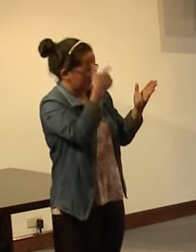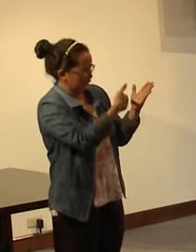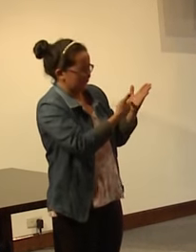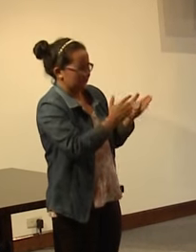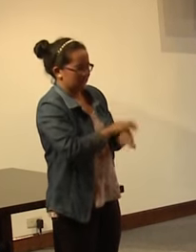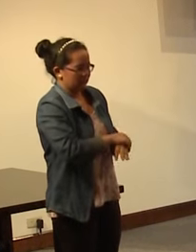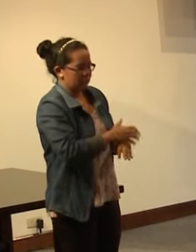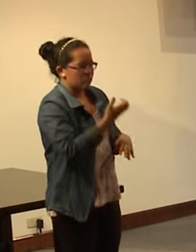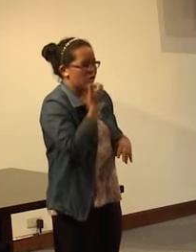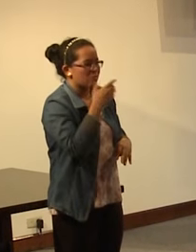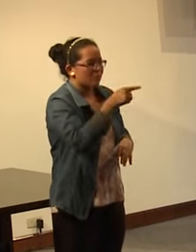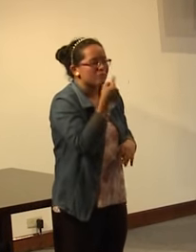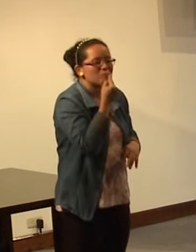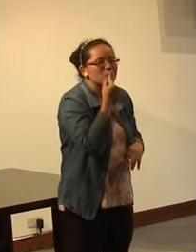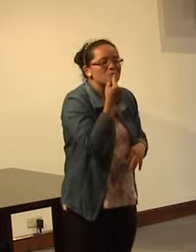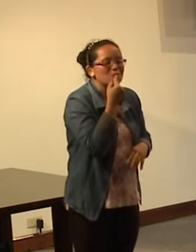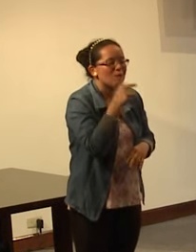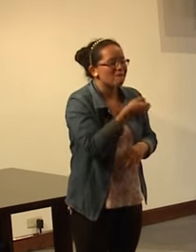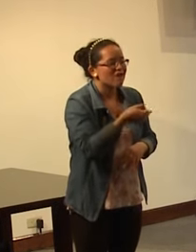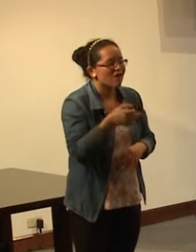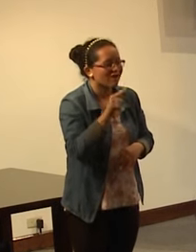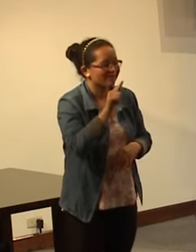pregunto a ustedes, ¿a qué saben los frijoles?